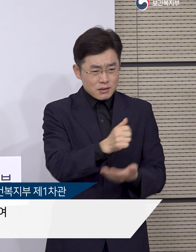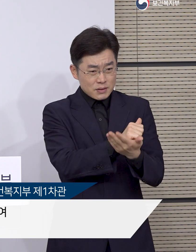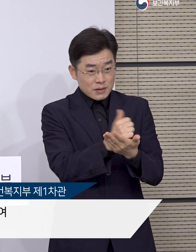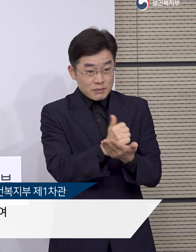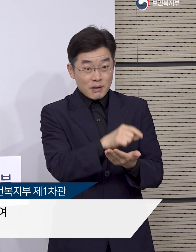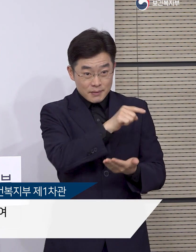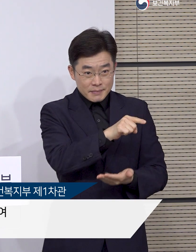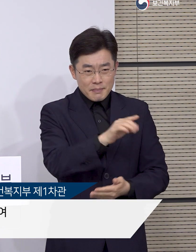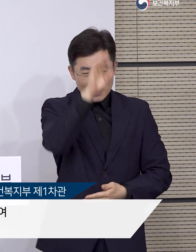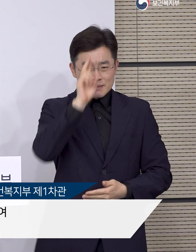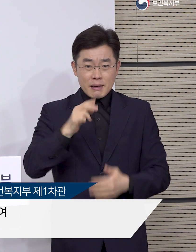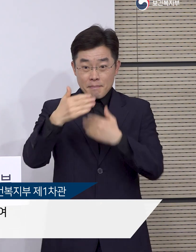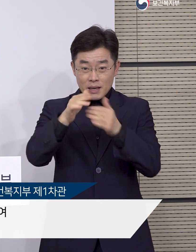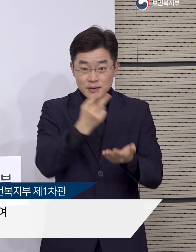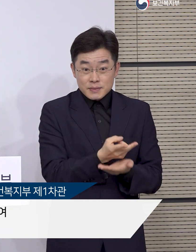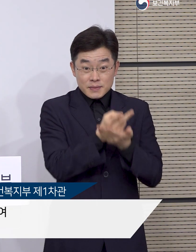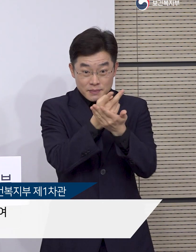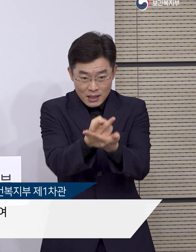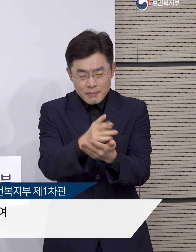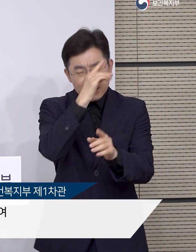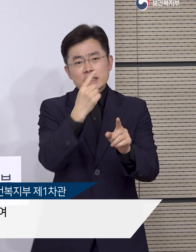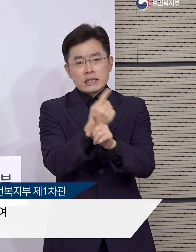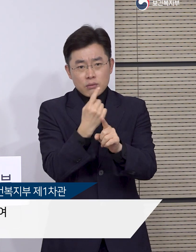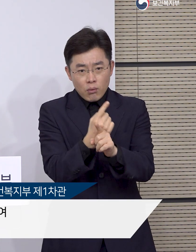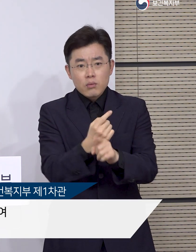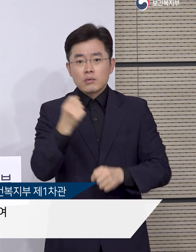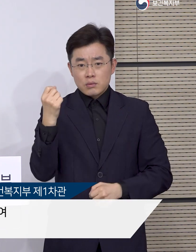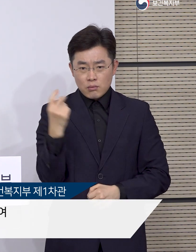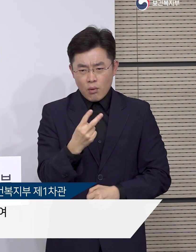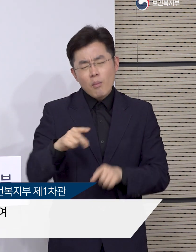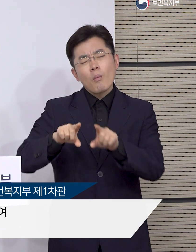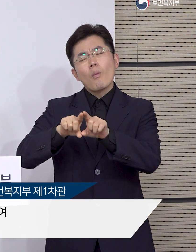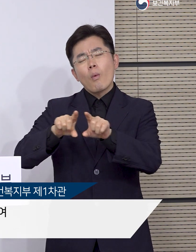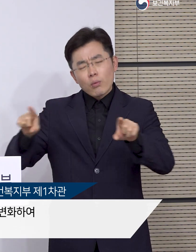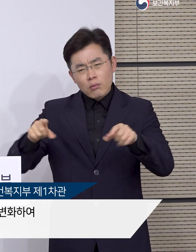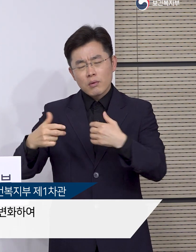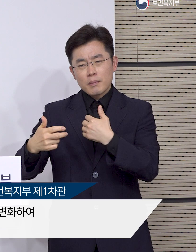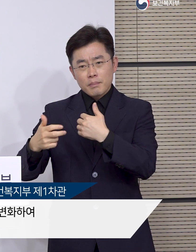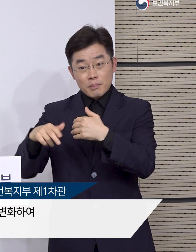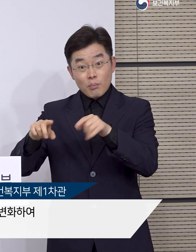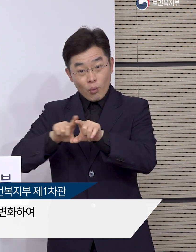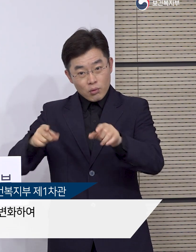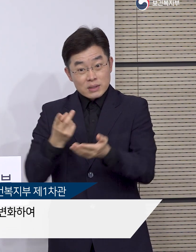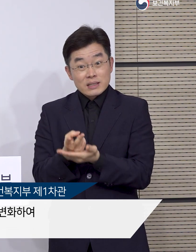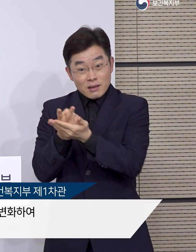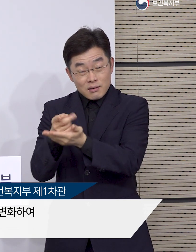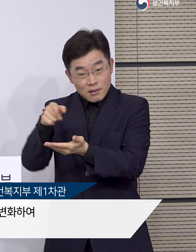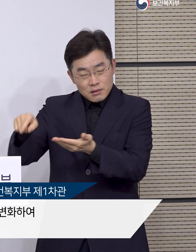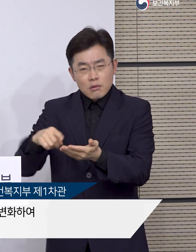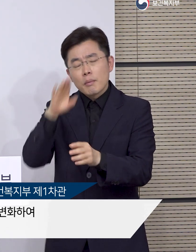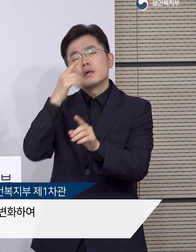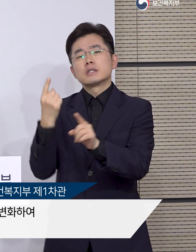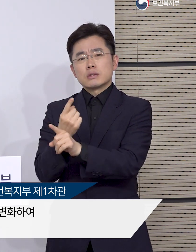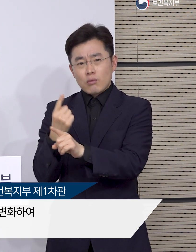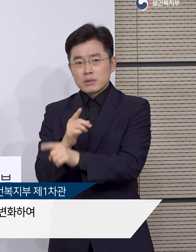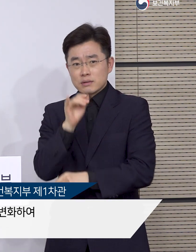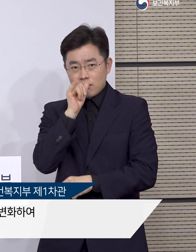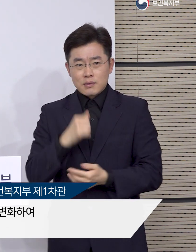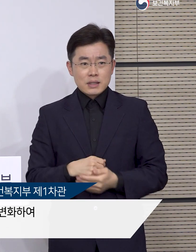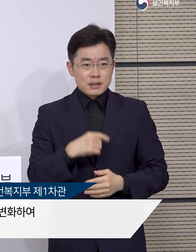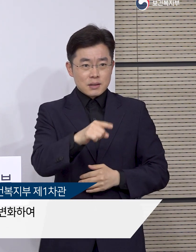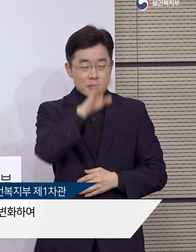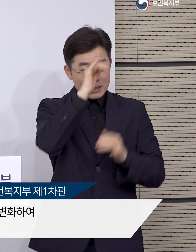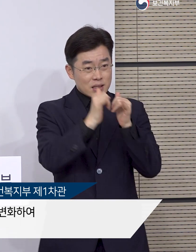모두가 중환자 병상에 입원하여 치료받고 있는 것은 아닙니다. 중증 환자라고 하더라도 환자의